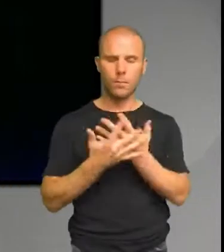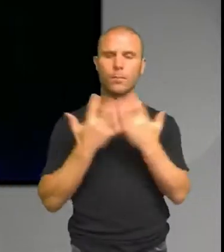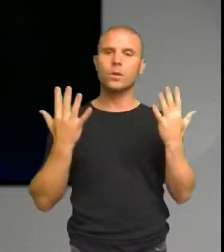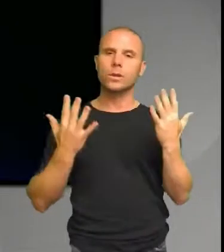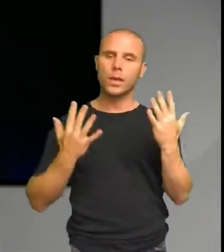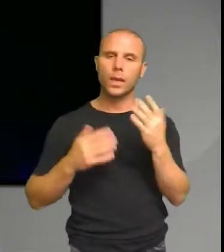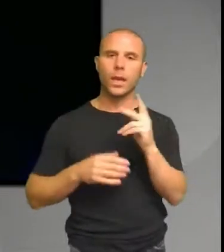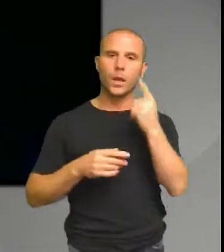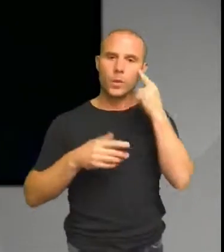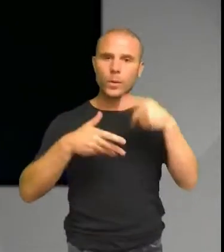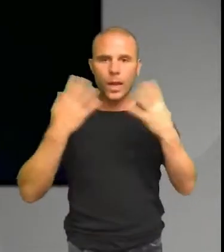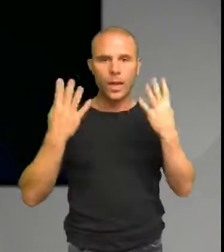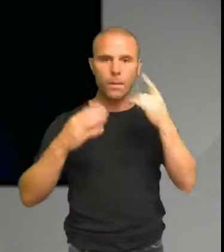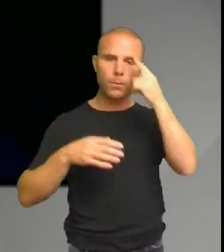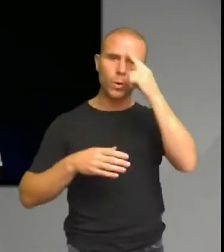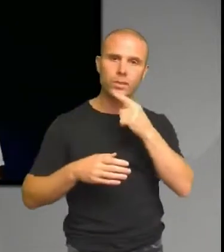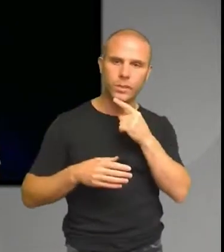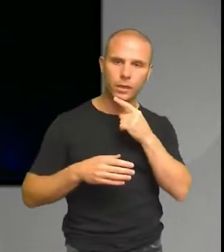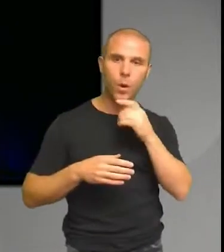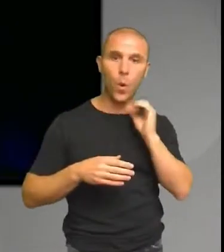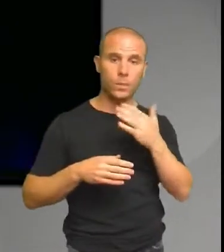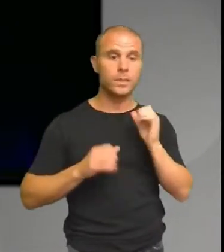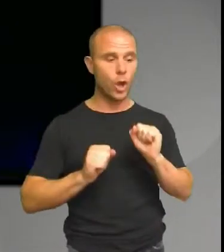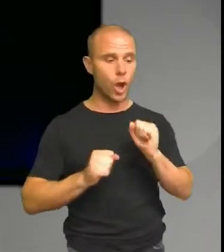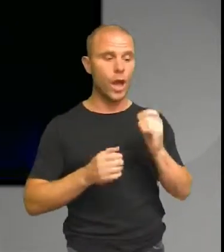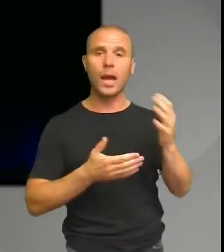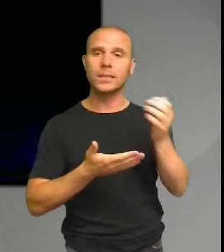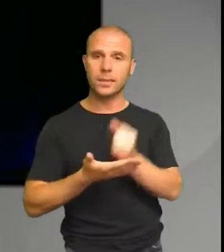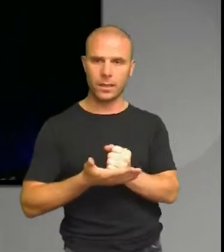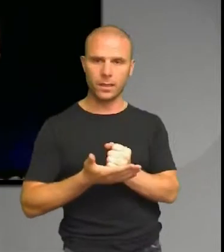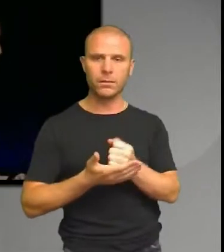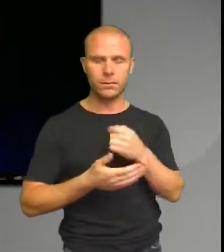anställer personal nästa gång. Det kommer löna sig.